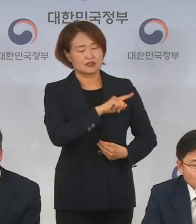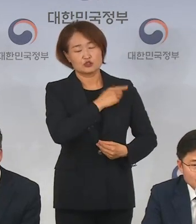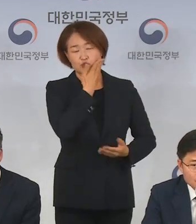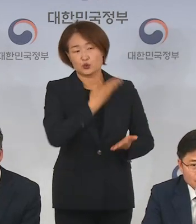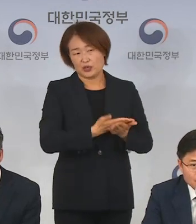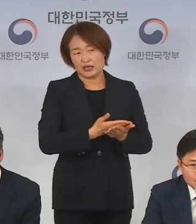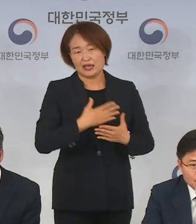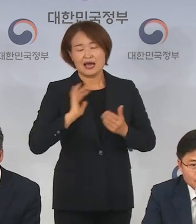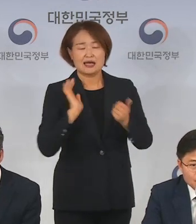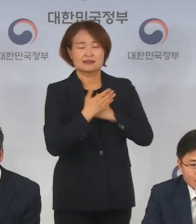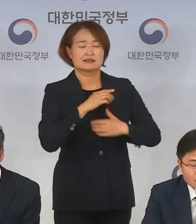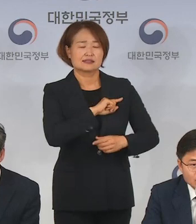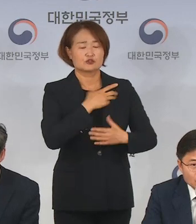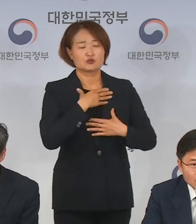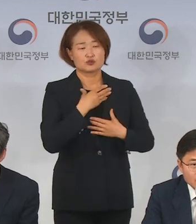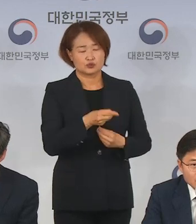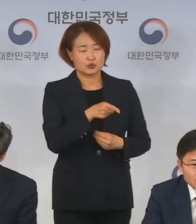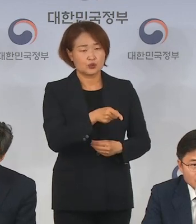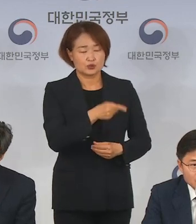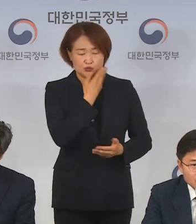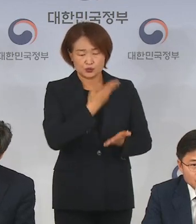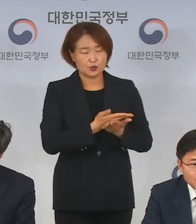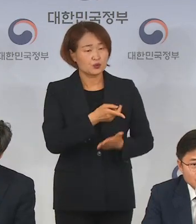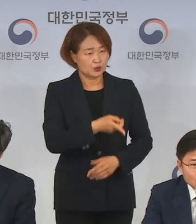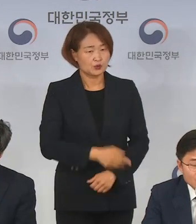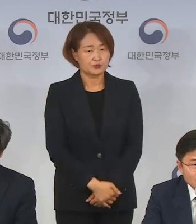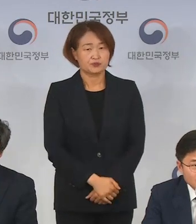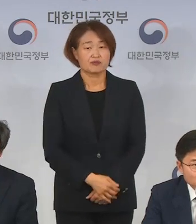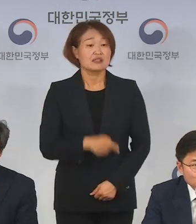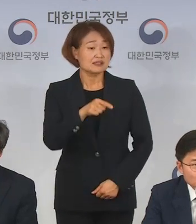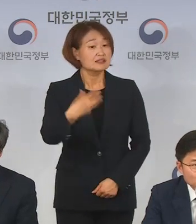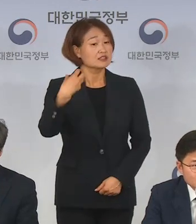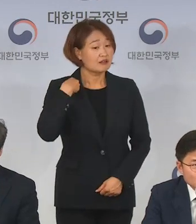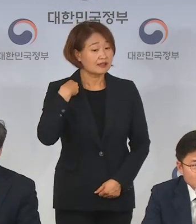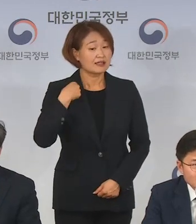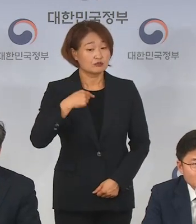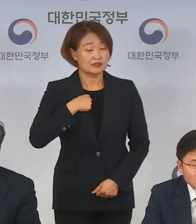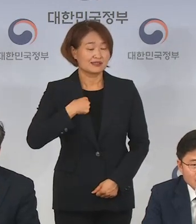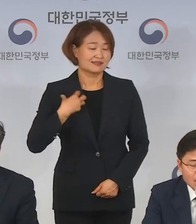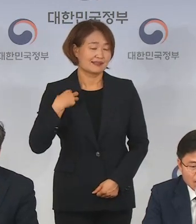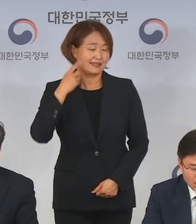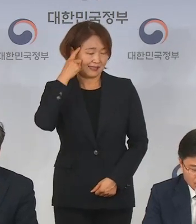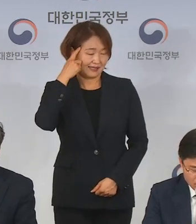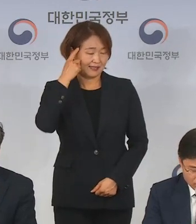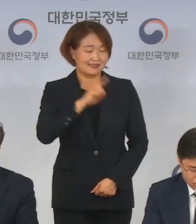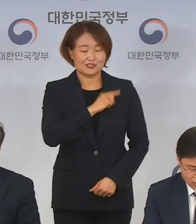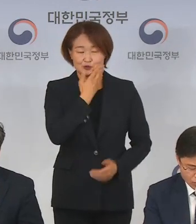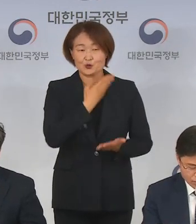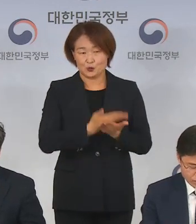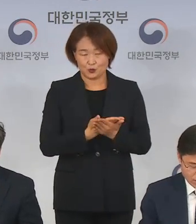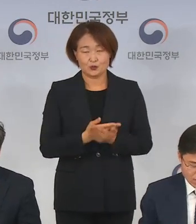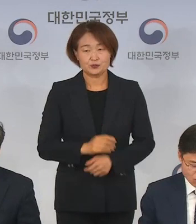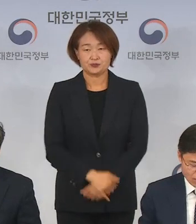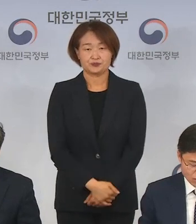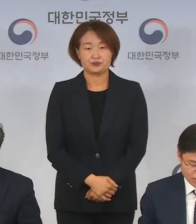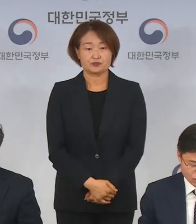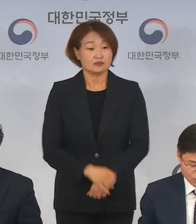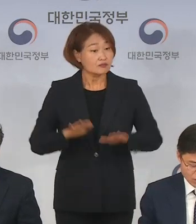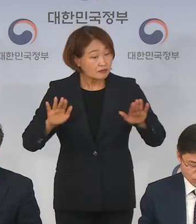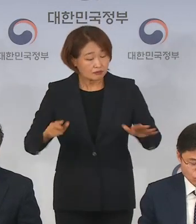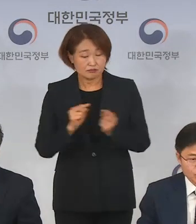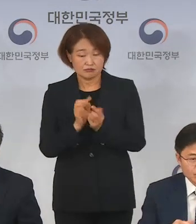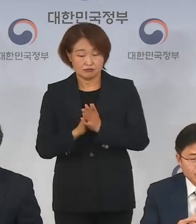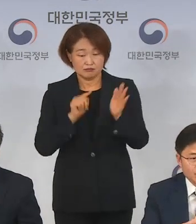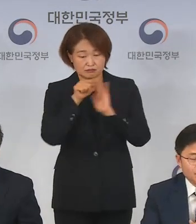있도록 하는 역할이 저희들 역할의 가장 중요한 부분이라고 생각을 합니다. 이번 시찰